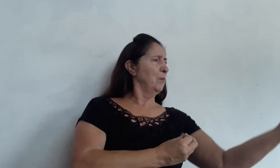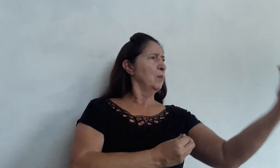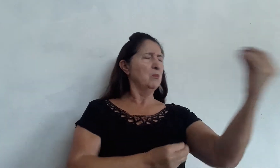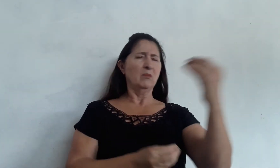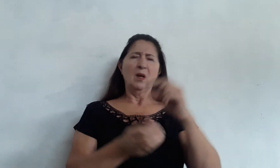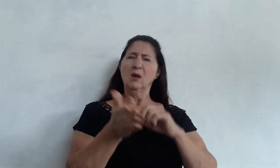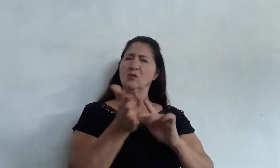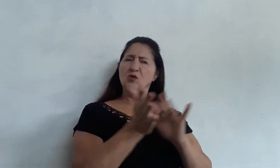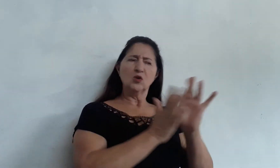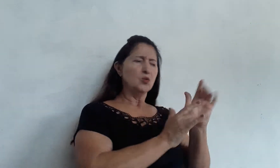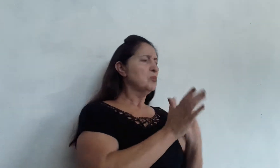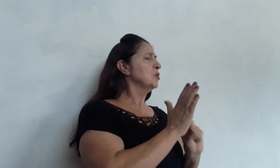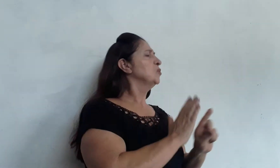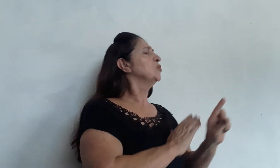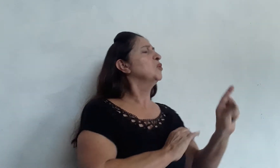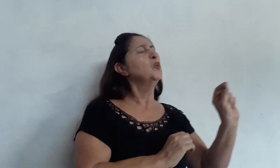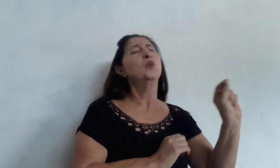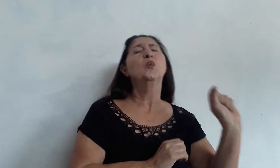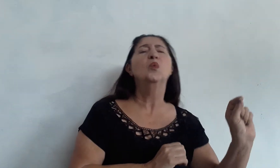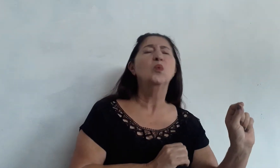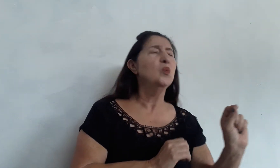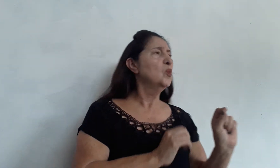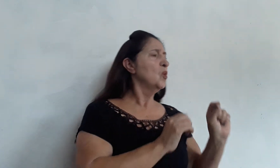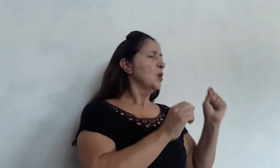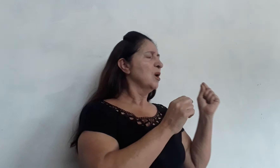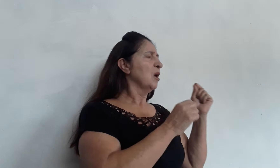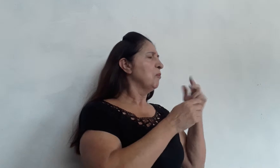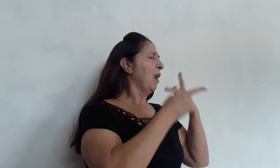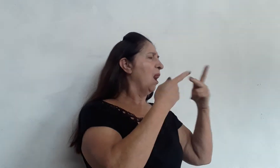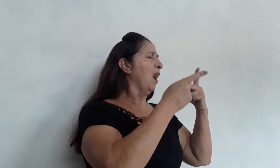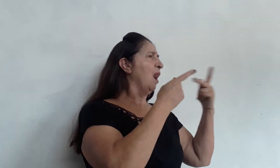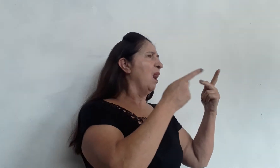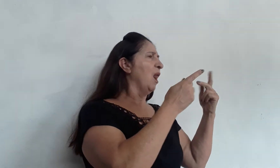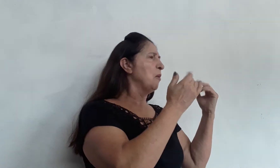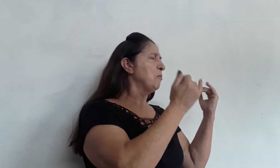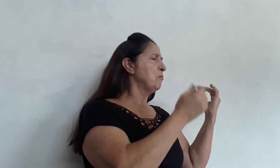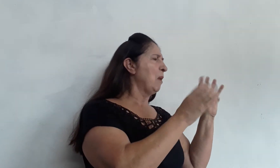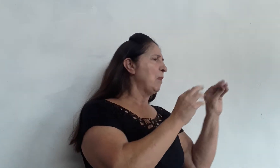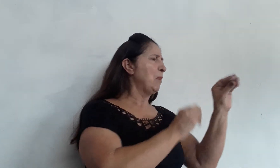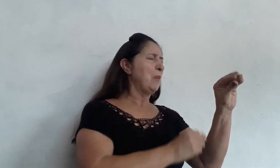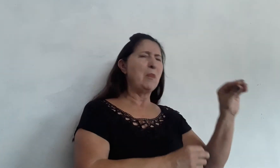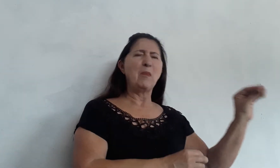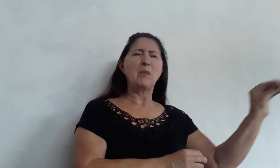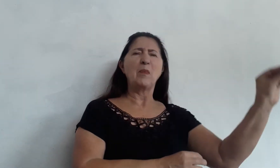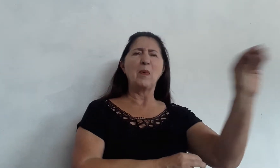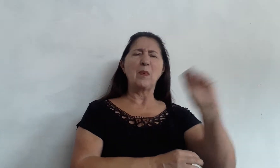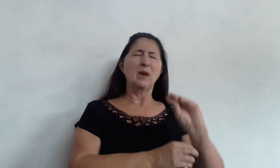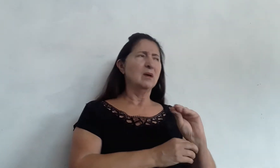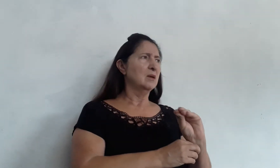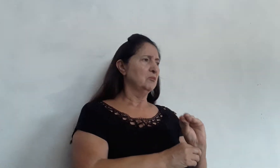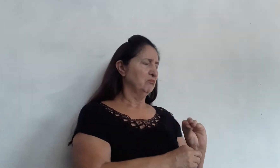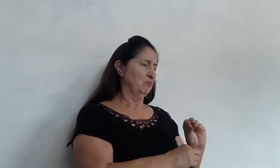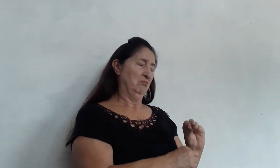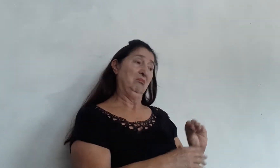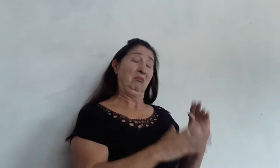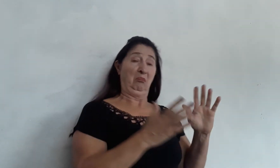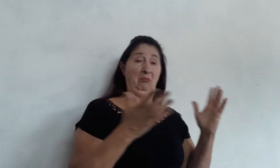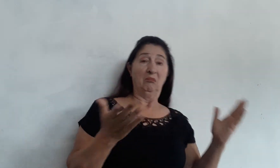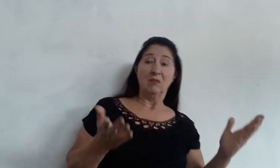aos discípulos: "O que discutis com eles?" Alguém da multidão respondeu: "Mestre, eu trouxe